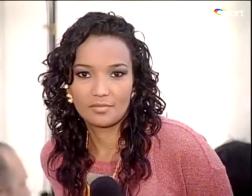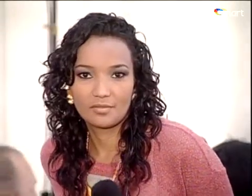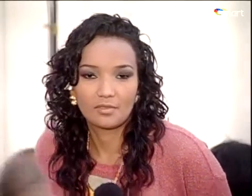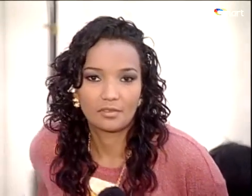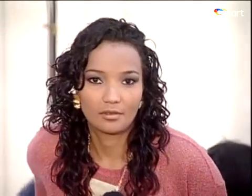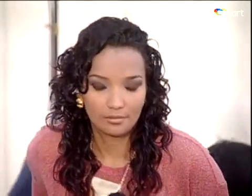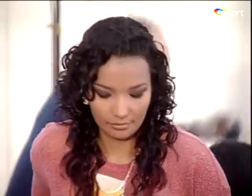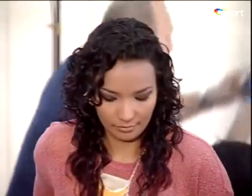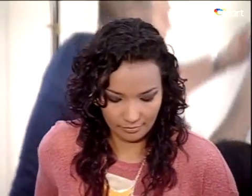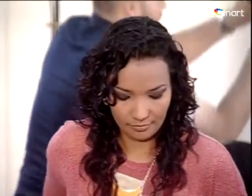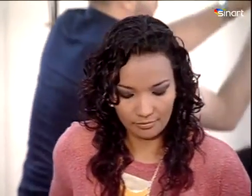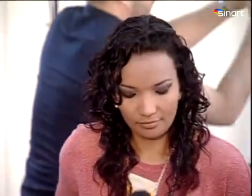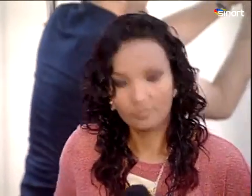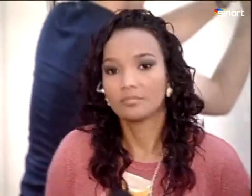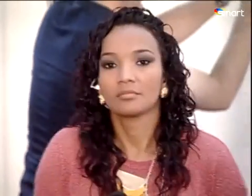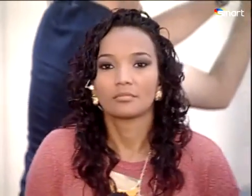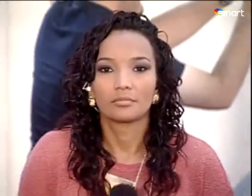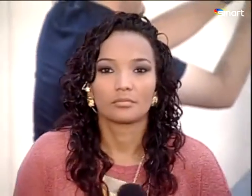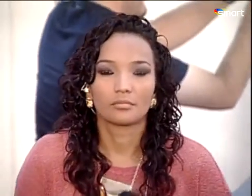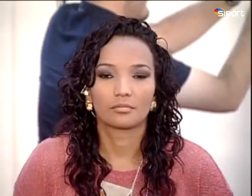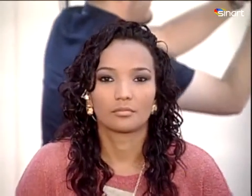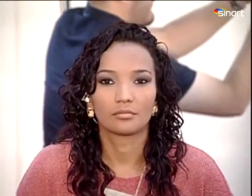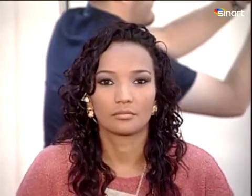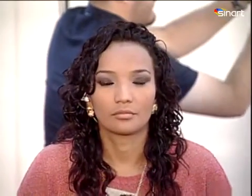Jurídicos por